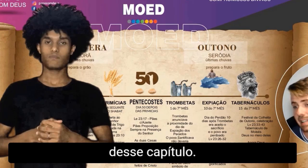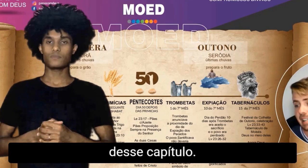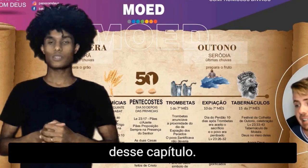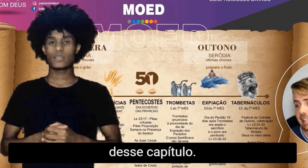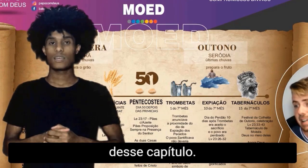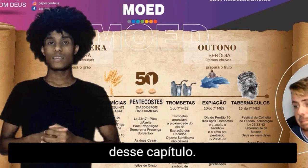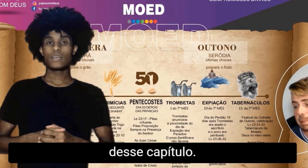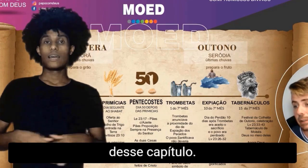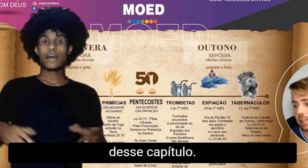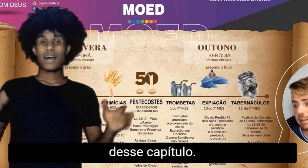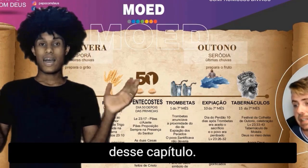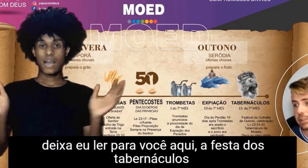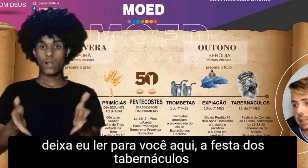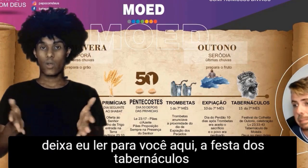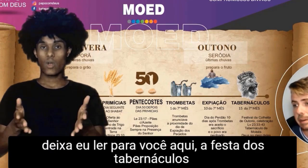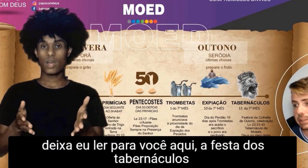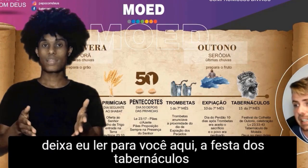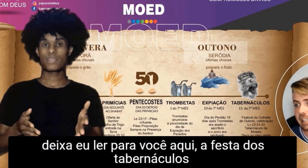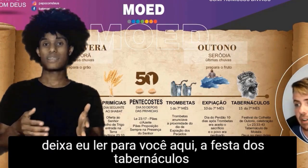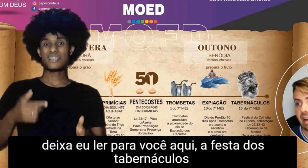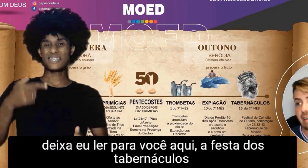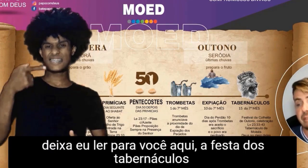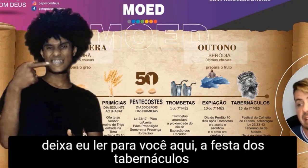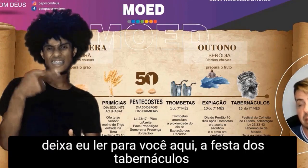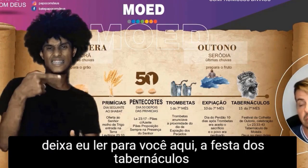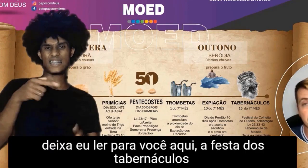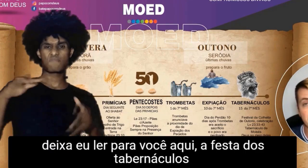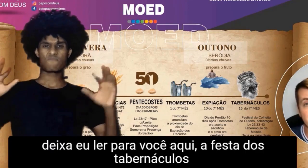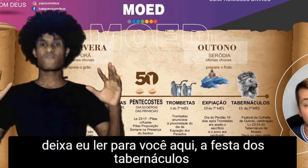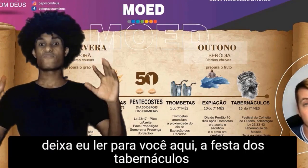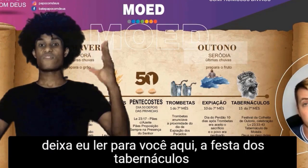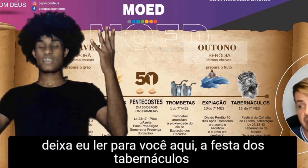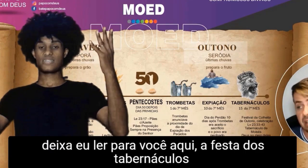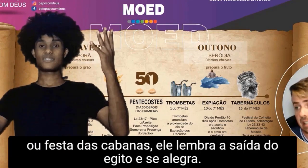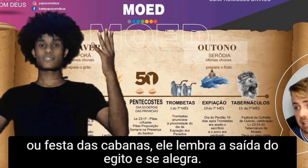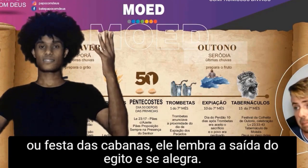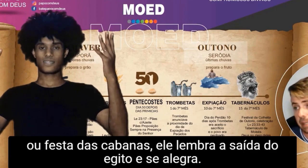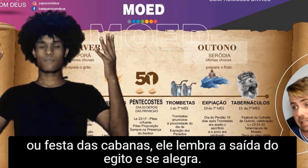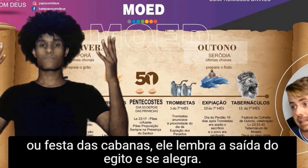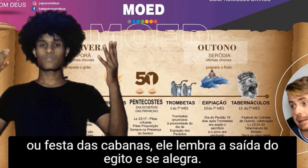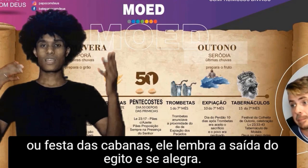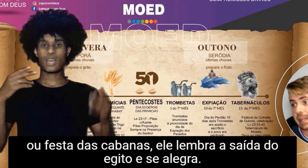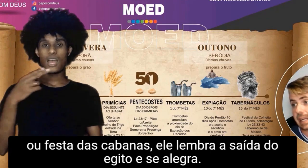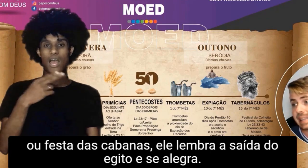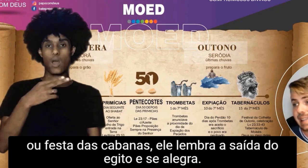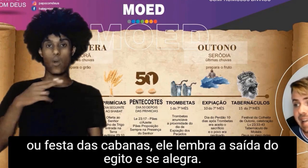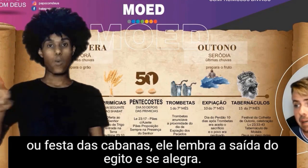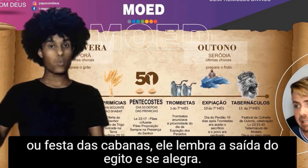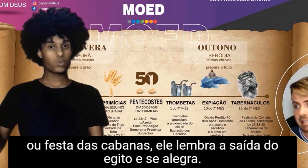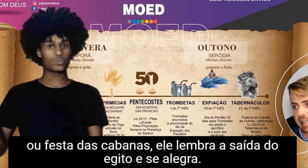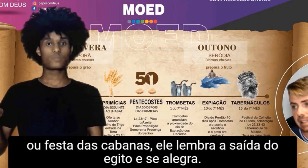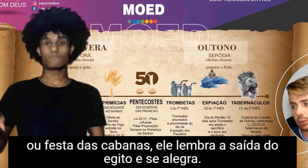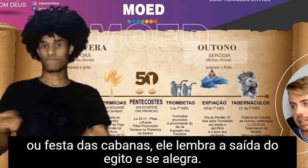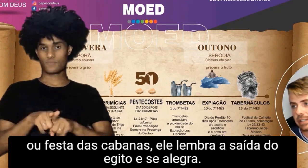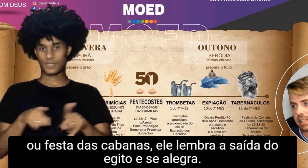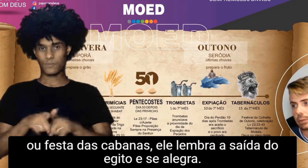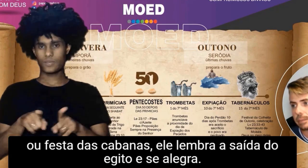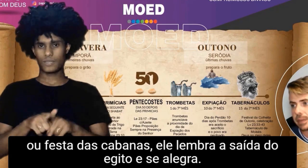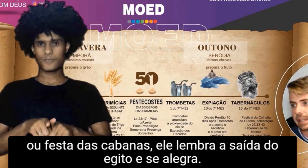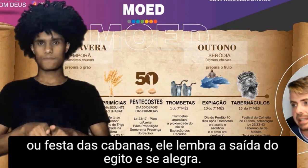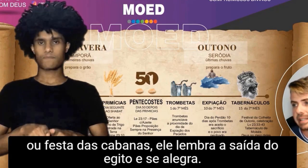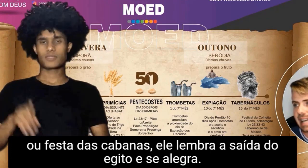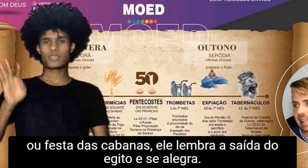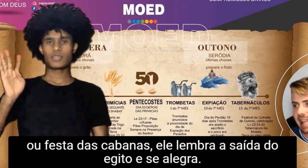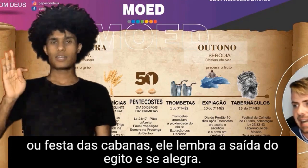demais desse capítulo. Deixa eu ler para você aqui, ó, a festa dos tabernáculos, ou festa das cabanas, ele lembra a saída do